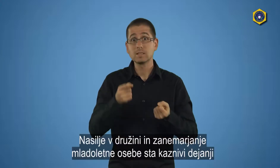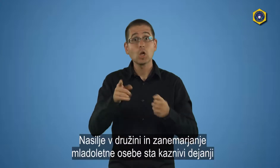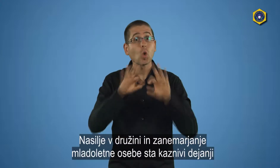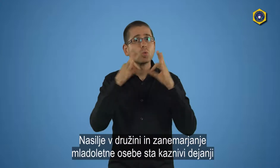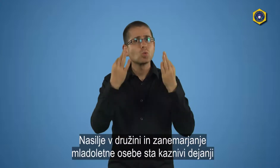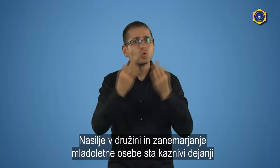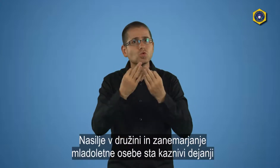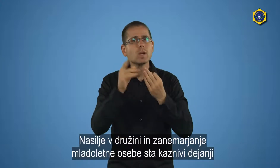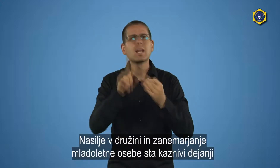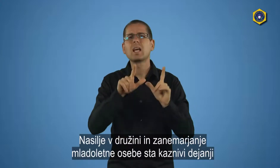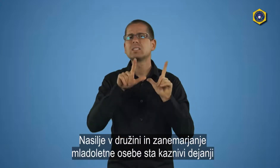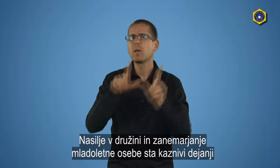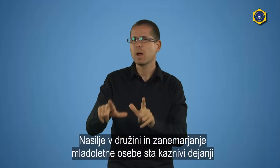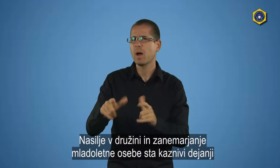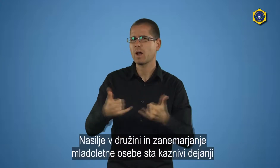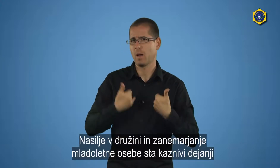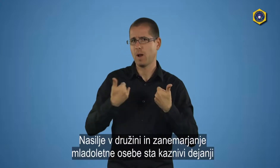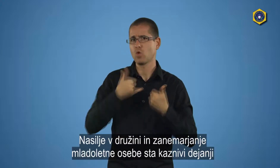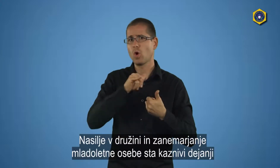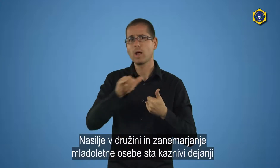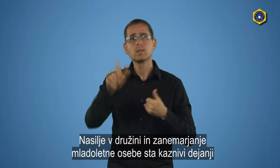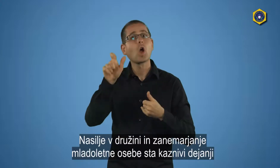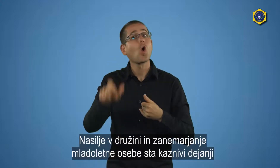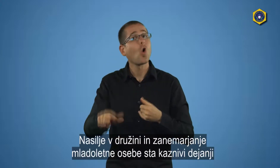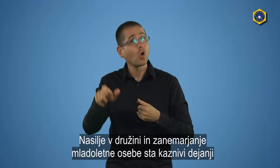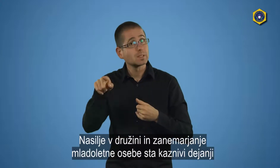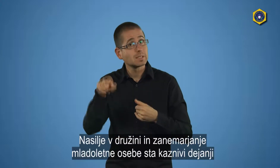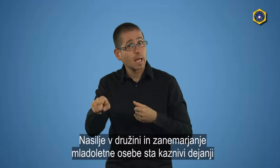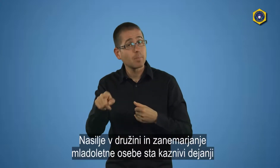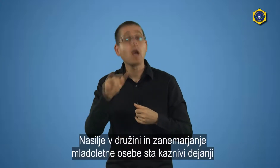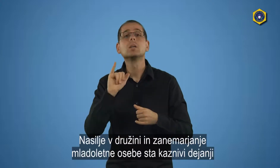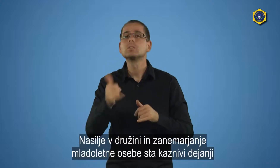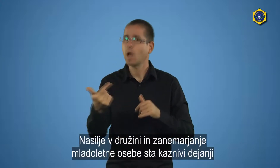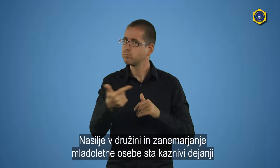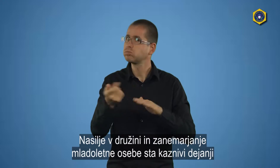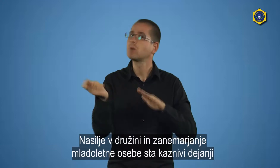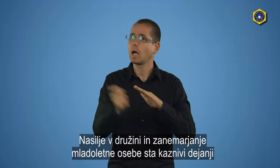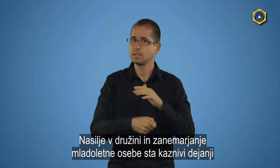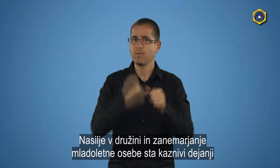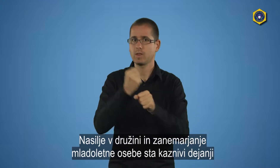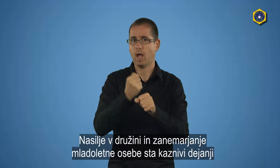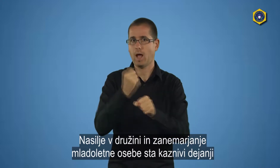Nasilje v družini in zanemarjanje mladoletne osebe sta kaznivi dejanji.